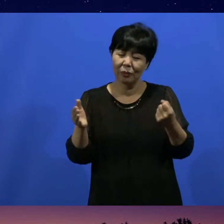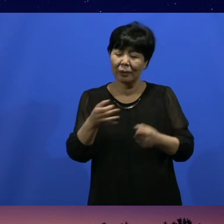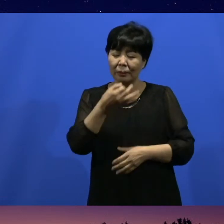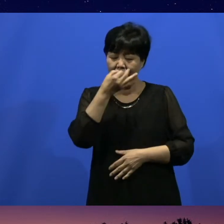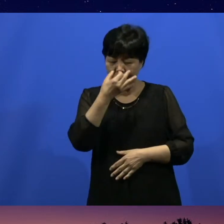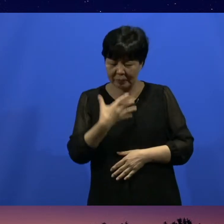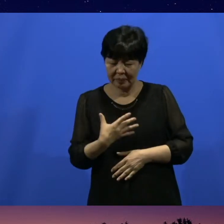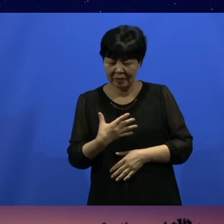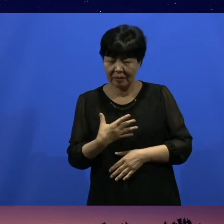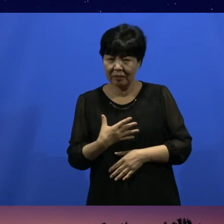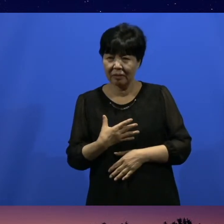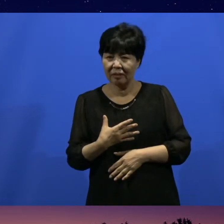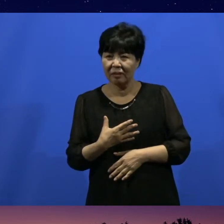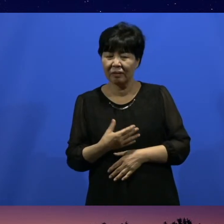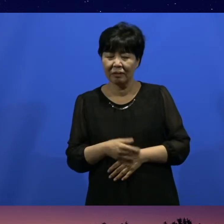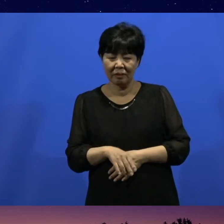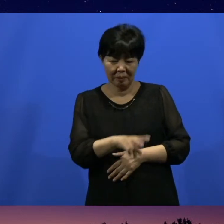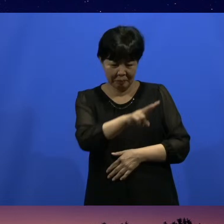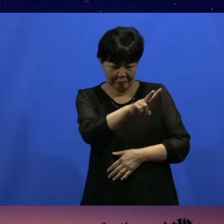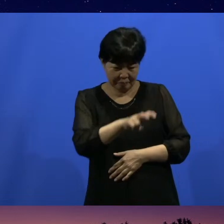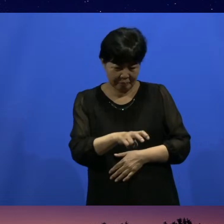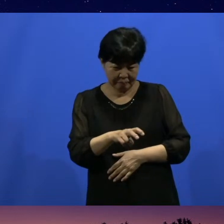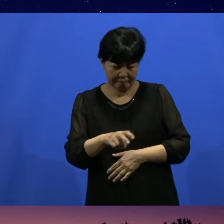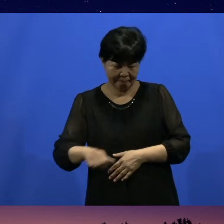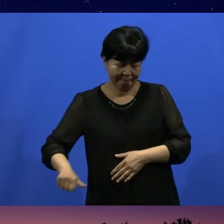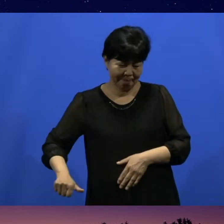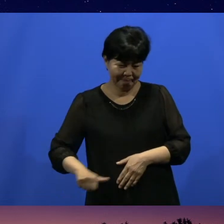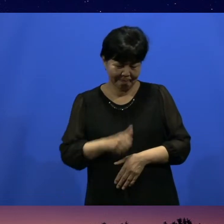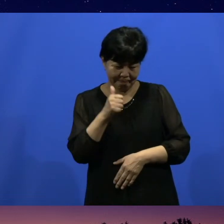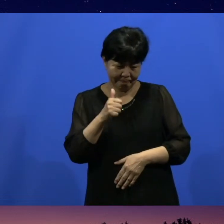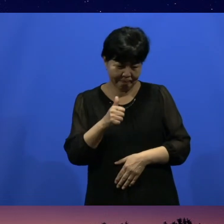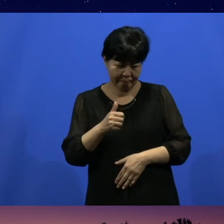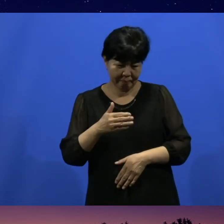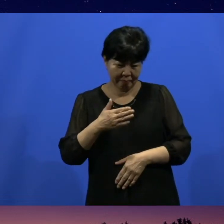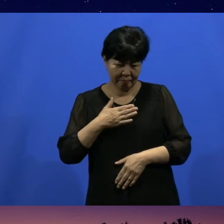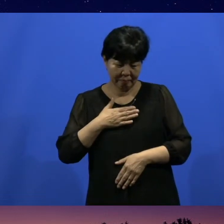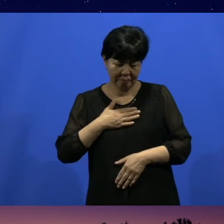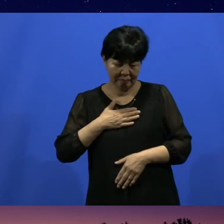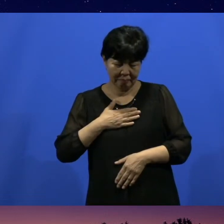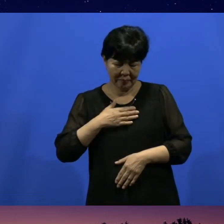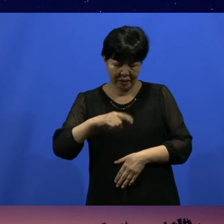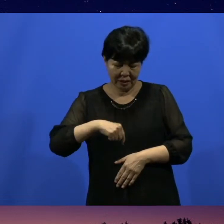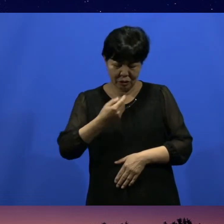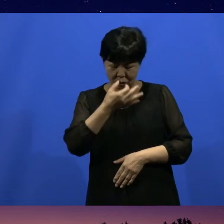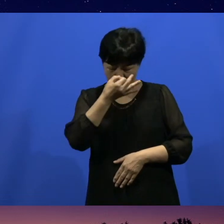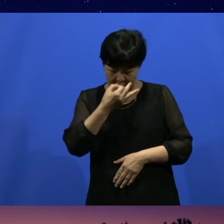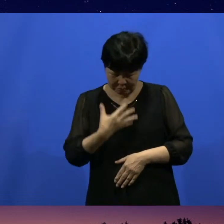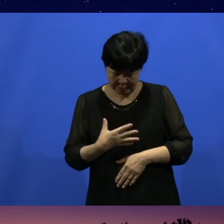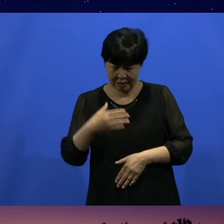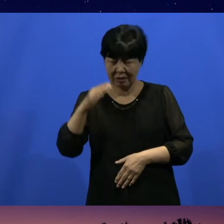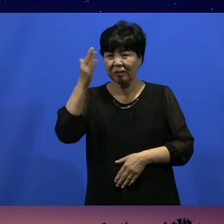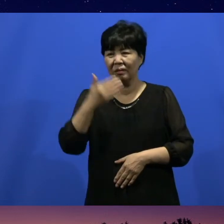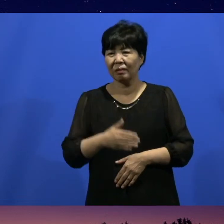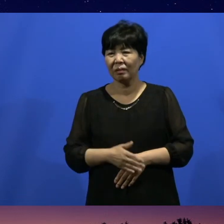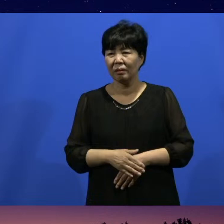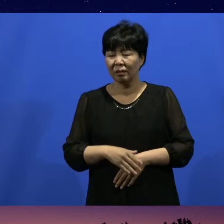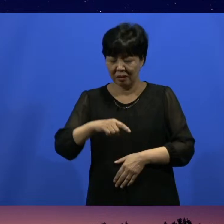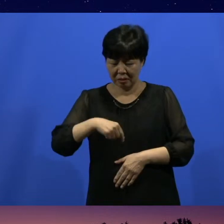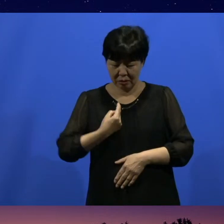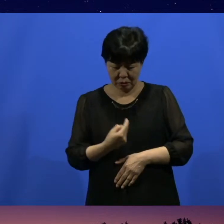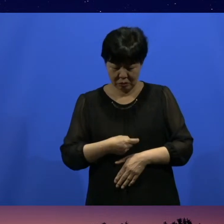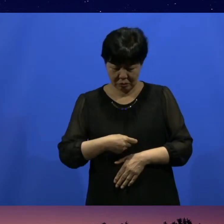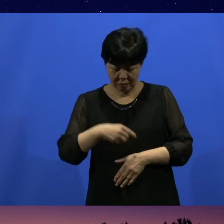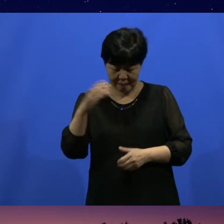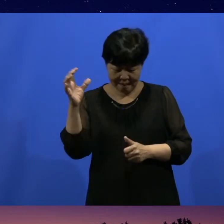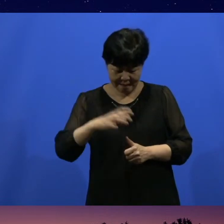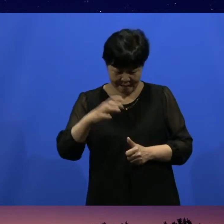미움으로, 증오심으로 나를 힘들게 하는 거죠. 그래서 나도 나를 학대하고,